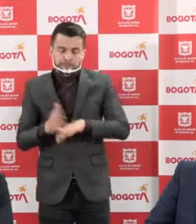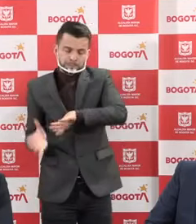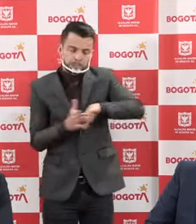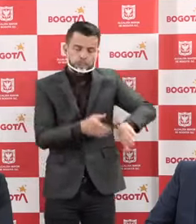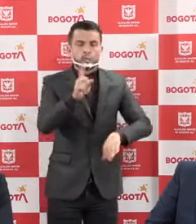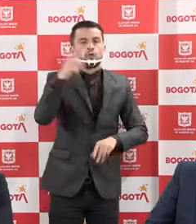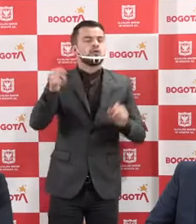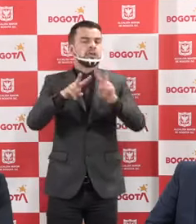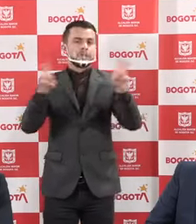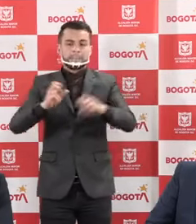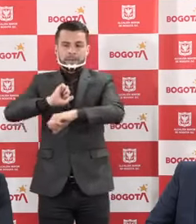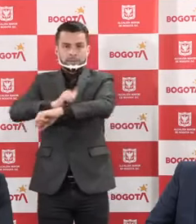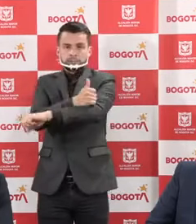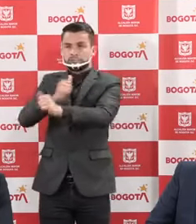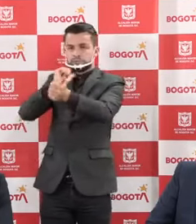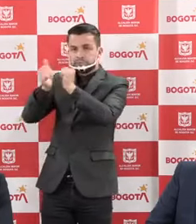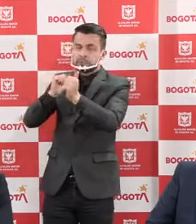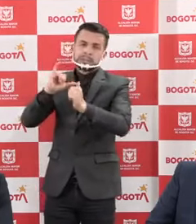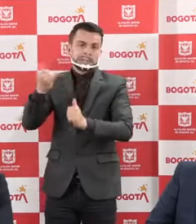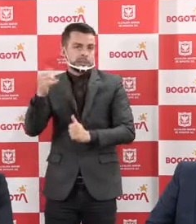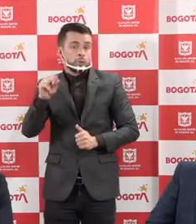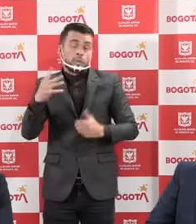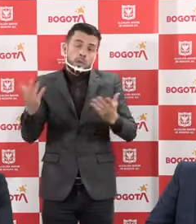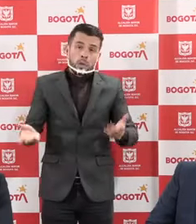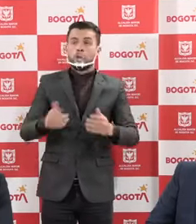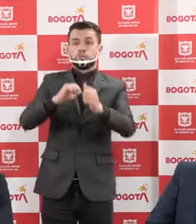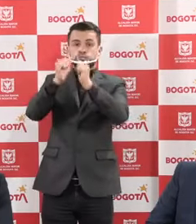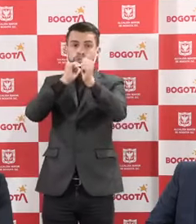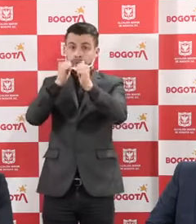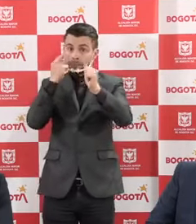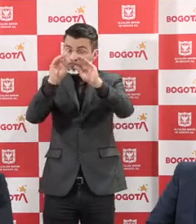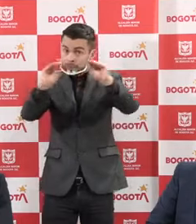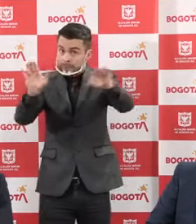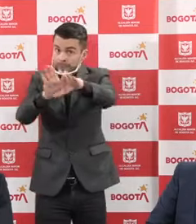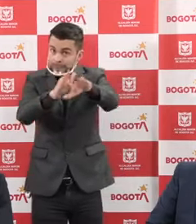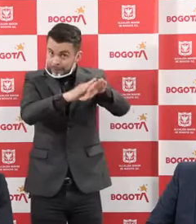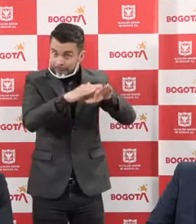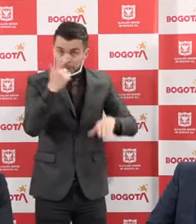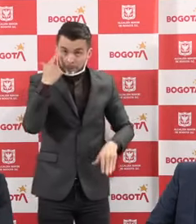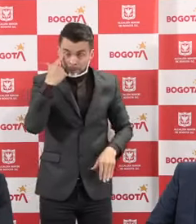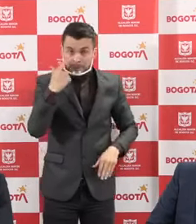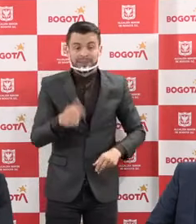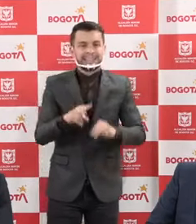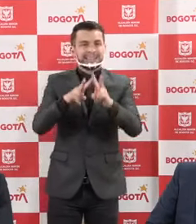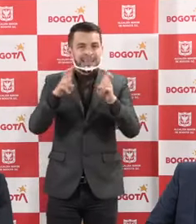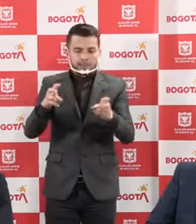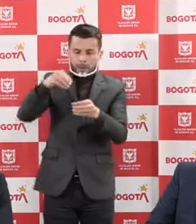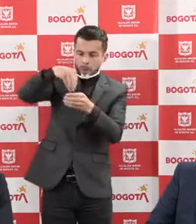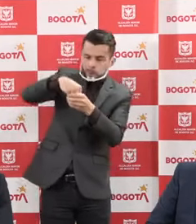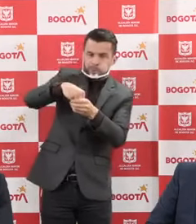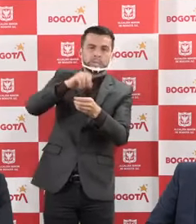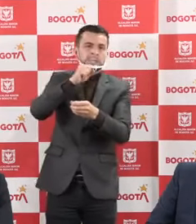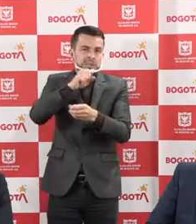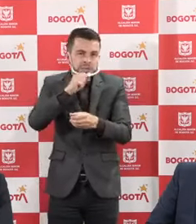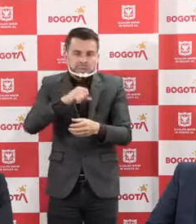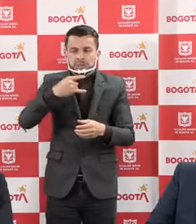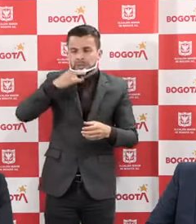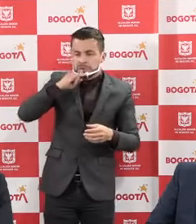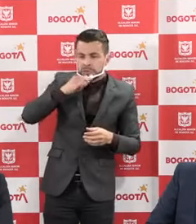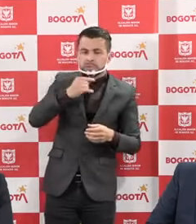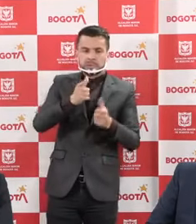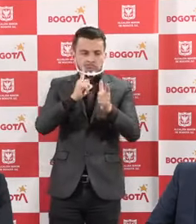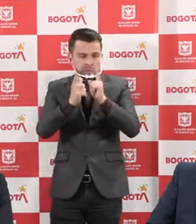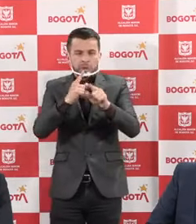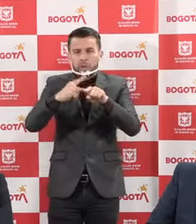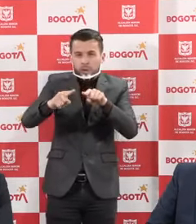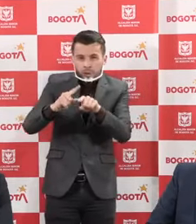prohibición de consumo mucha atención solo de consumo de bebidas alcohólicas en espacios abiertos o